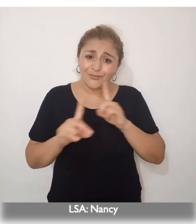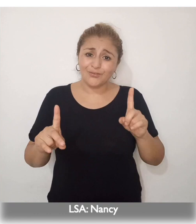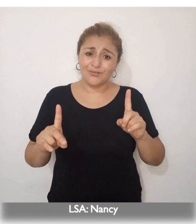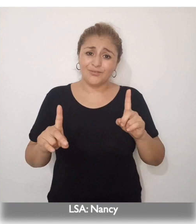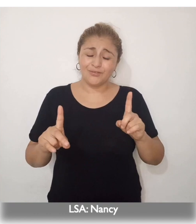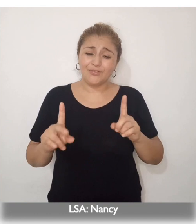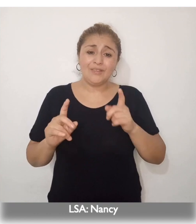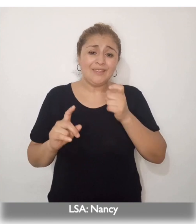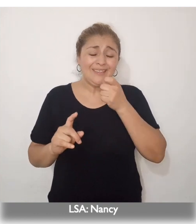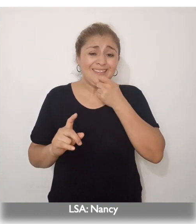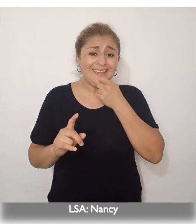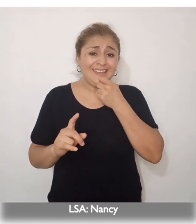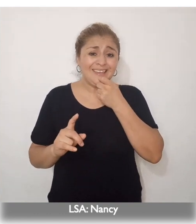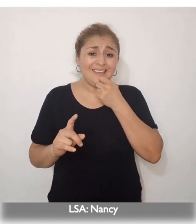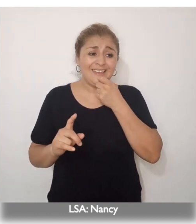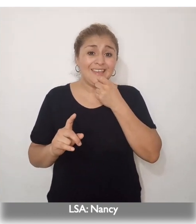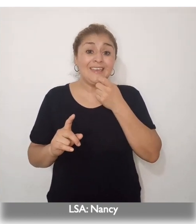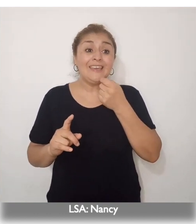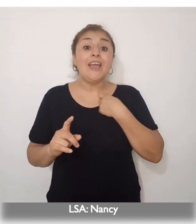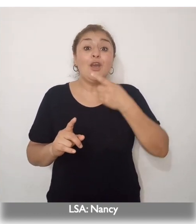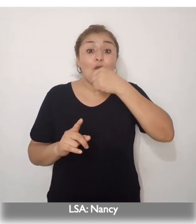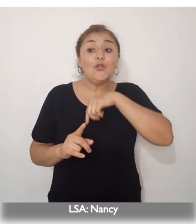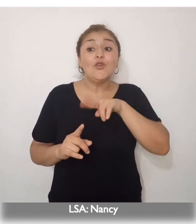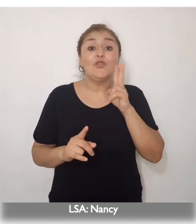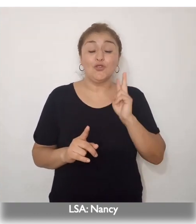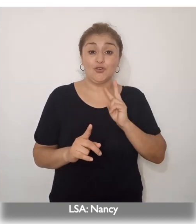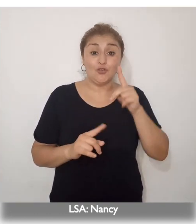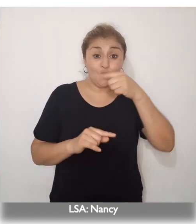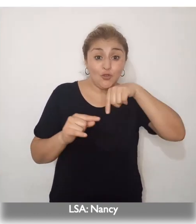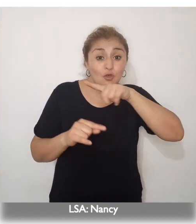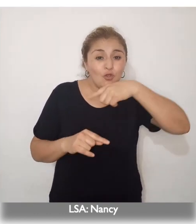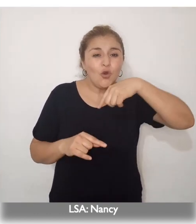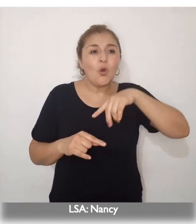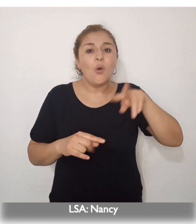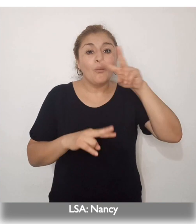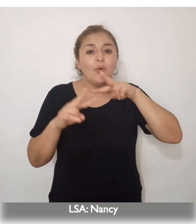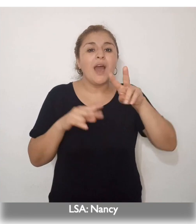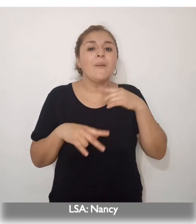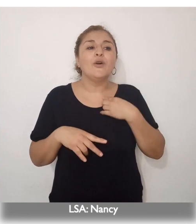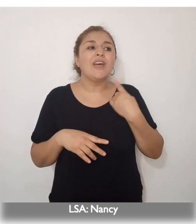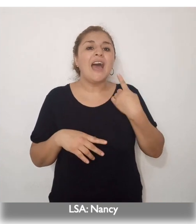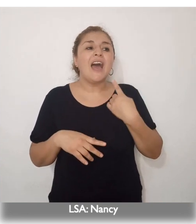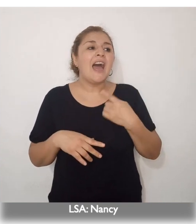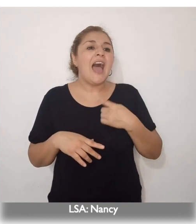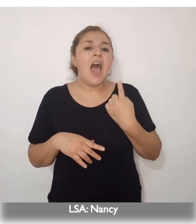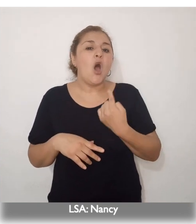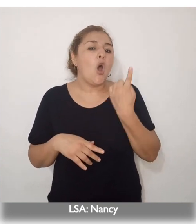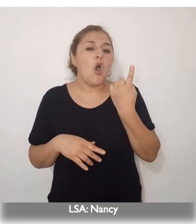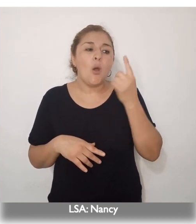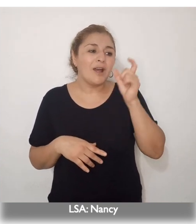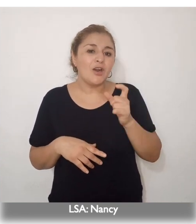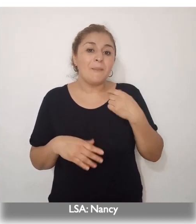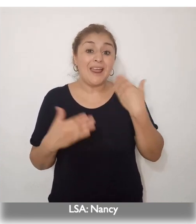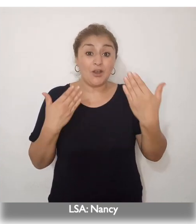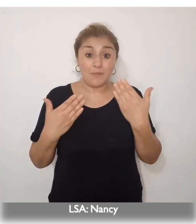si vamos a tomar una referencia debemos tomar a Jesús el apóstol